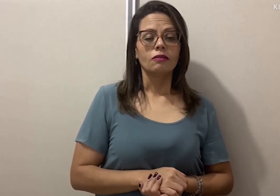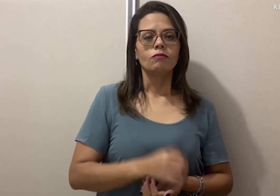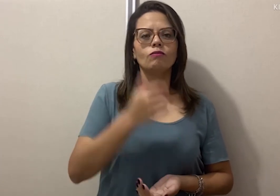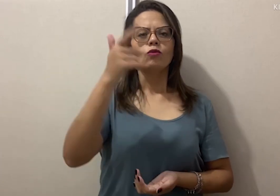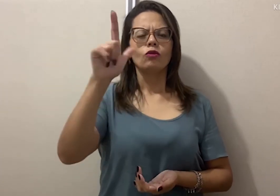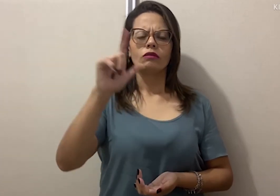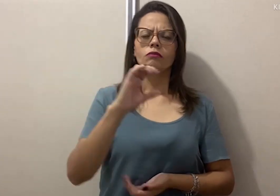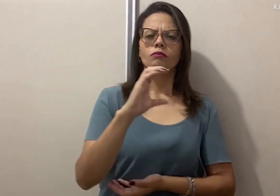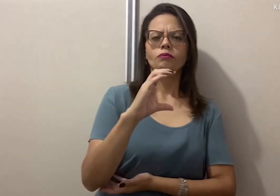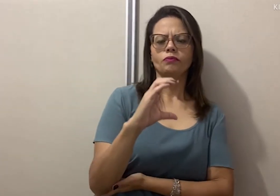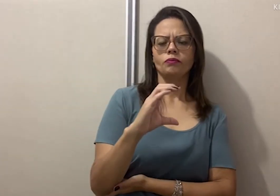classificador.